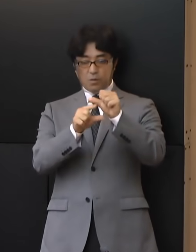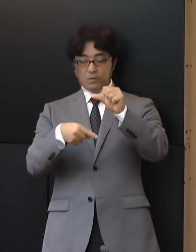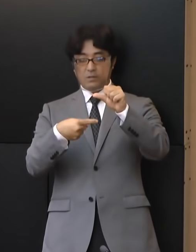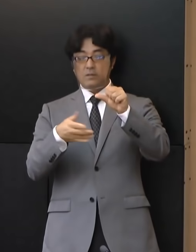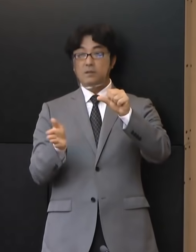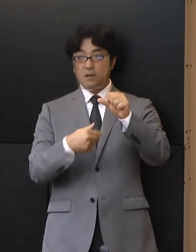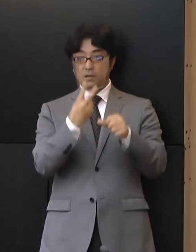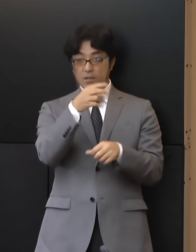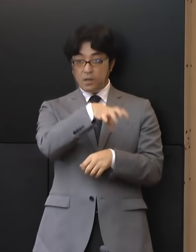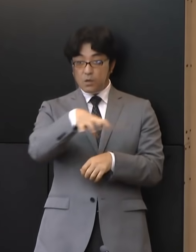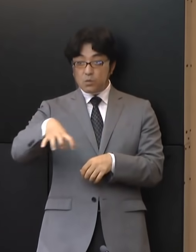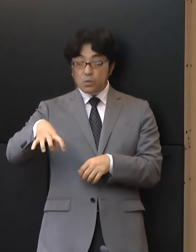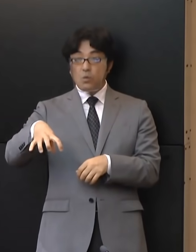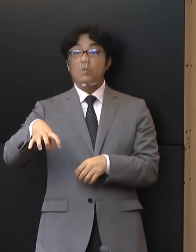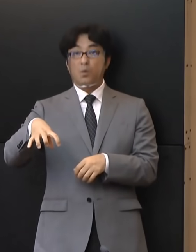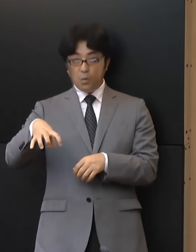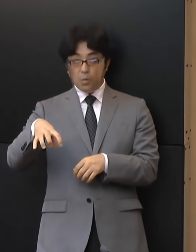カ所が、